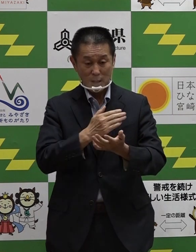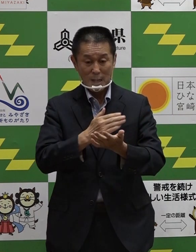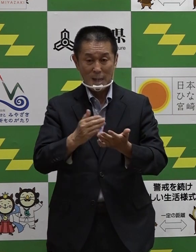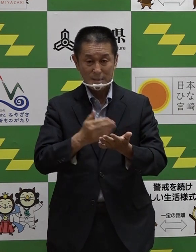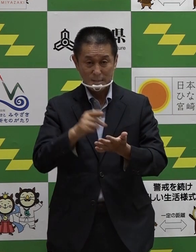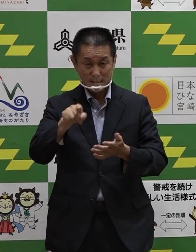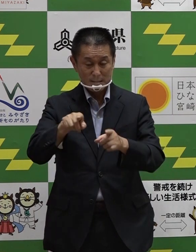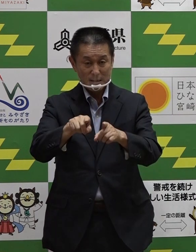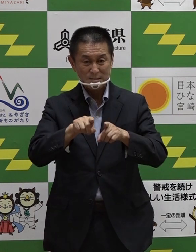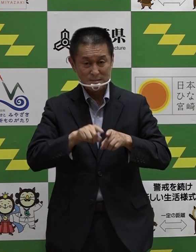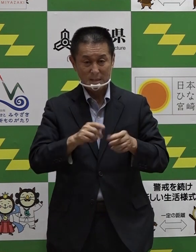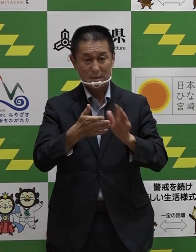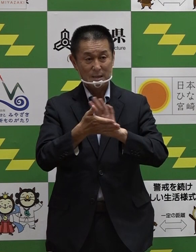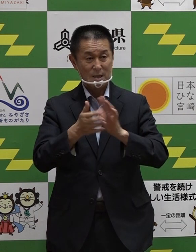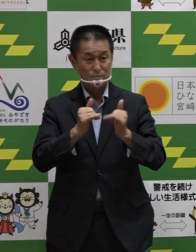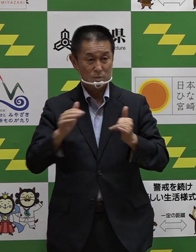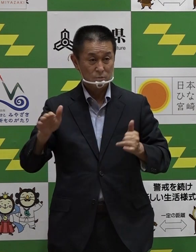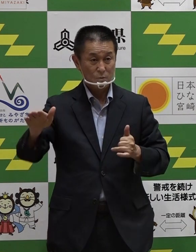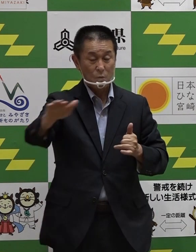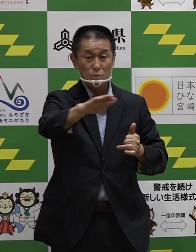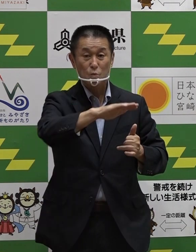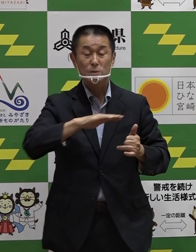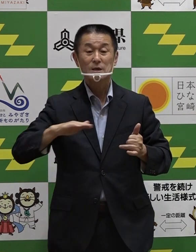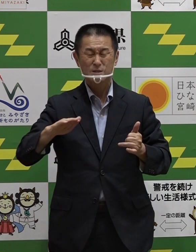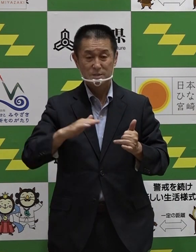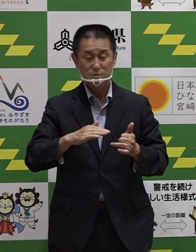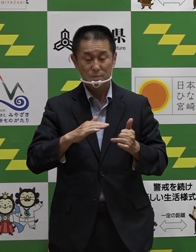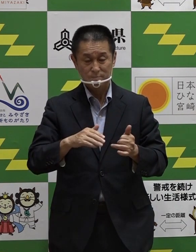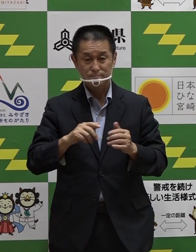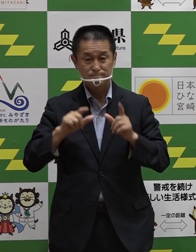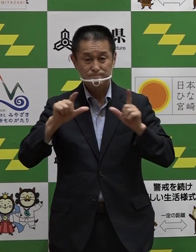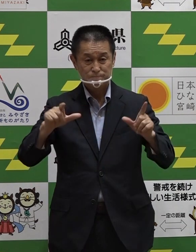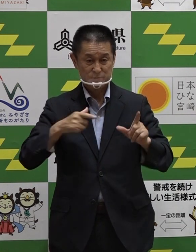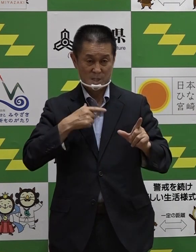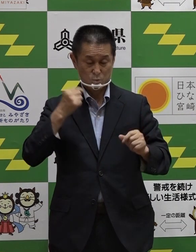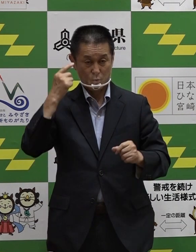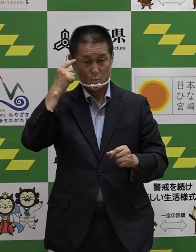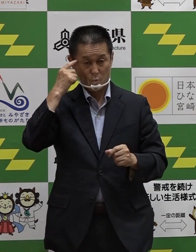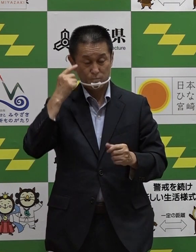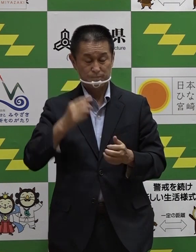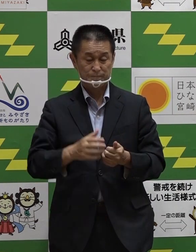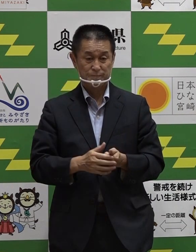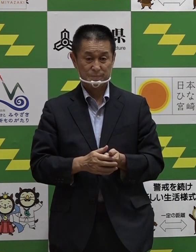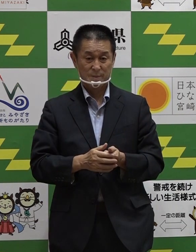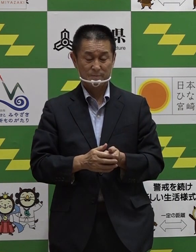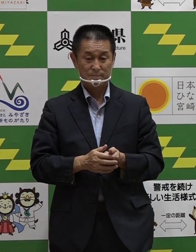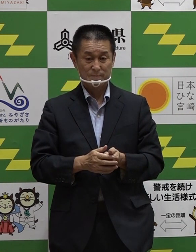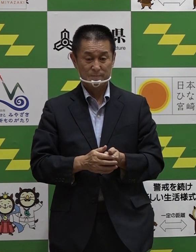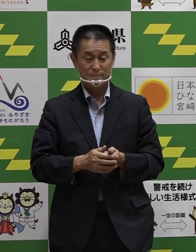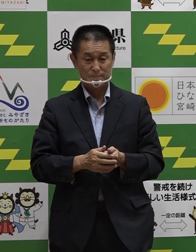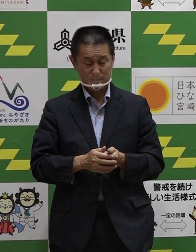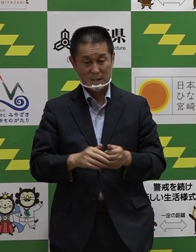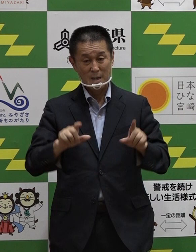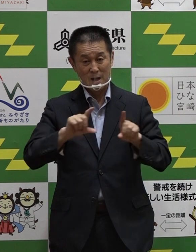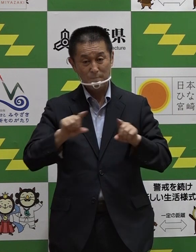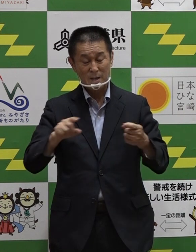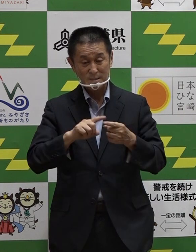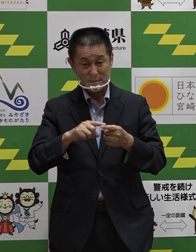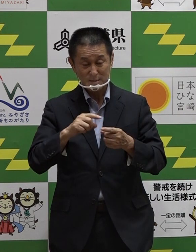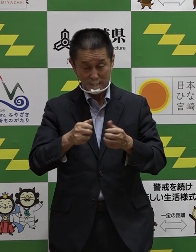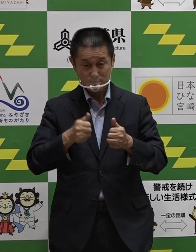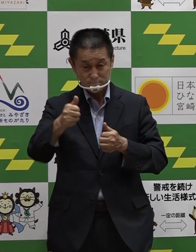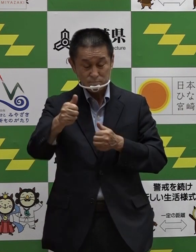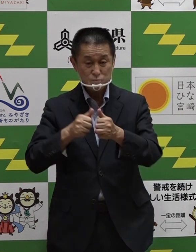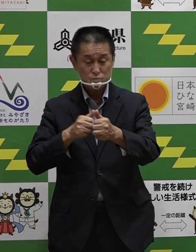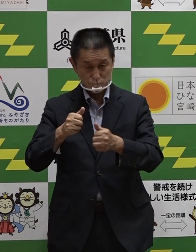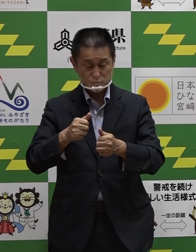しながら、県民の皆様には情報提供する、そのように考えているところであります。 で一般的な往来については今申し上げましたように基本